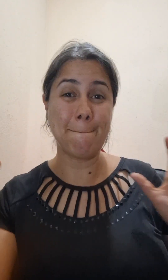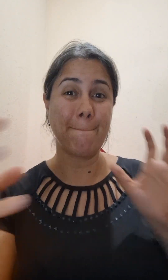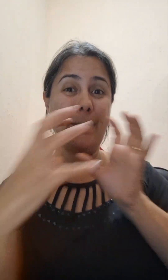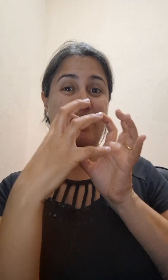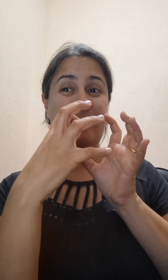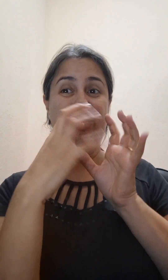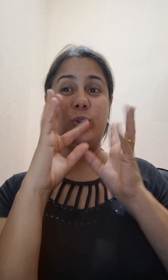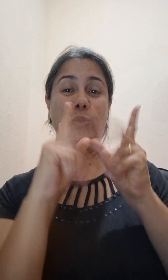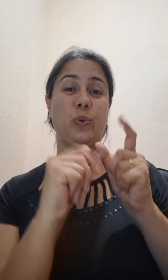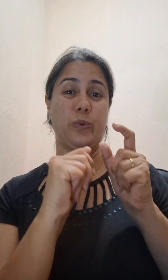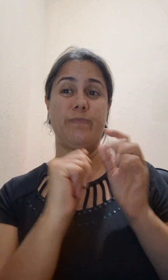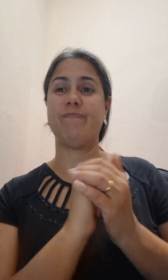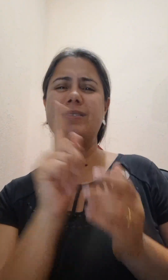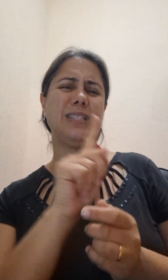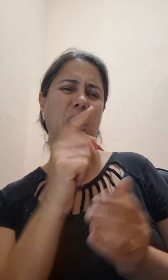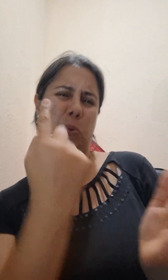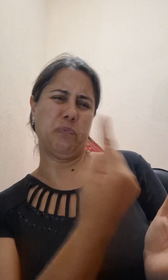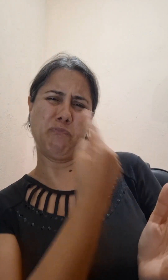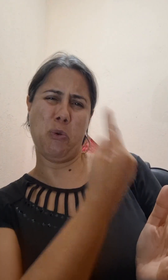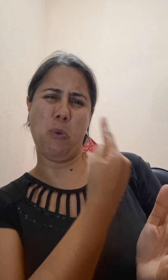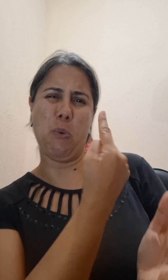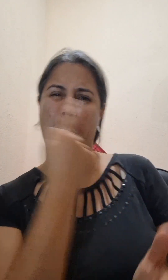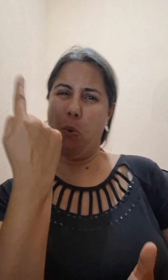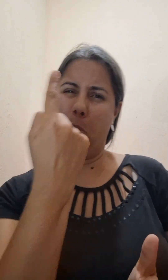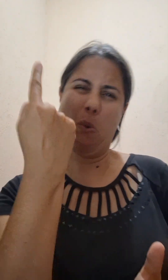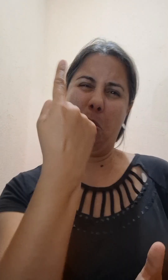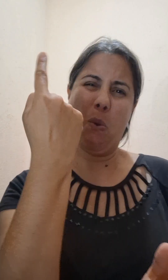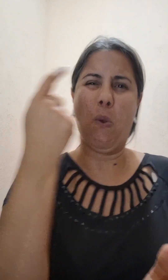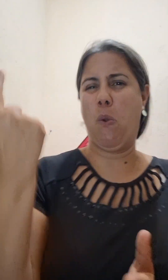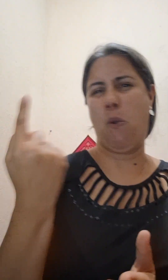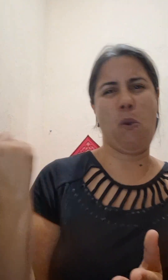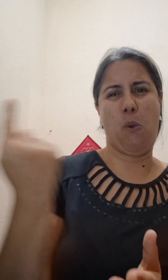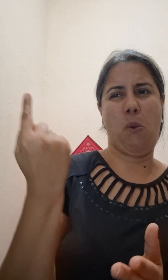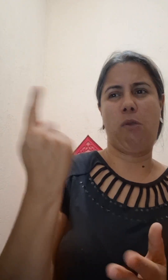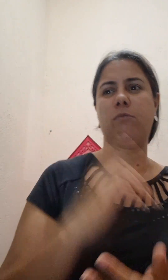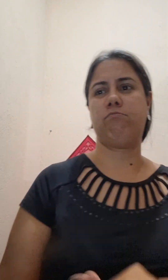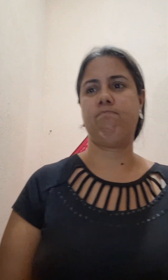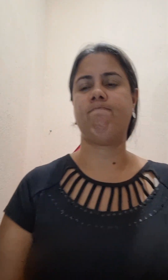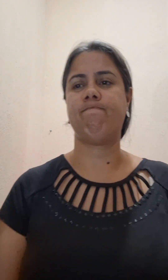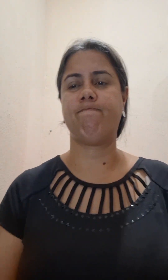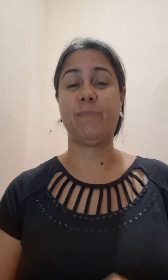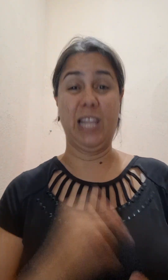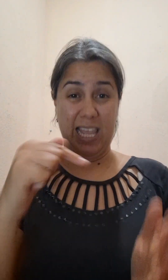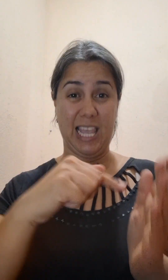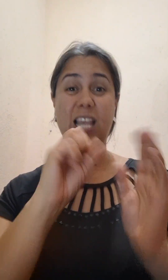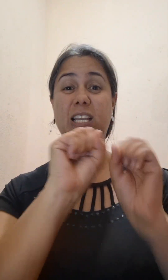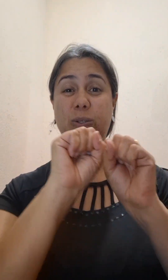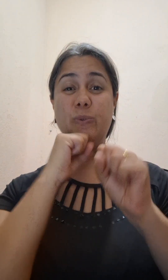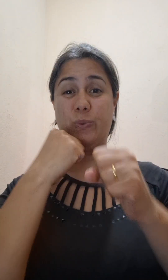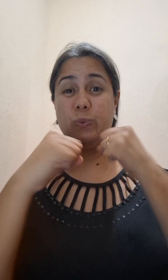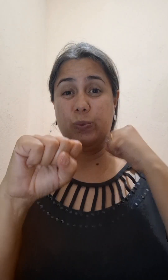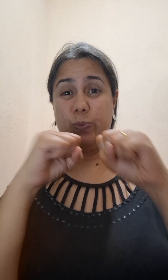salmo como um todo, tudo junto, não apenas com versos